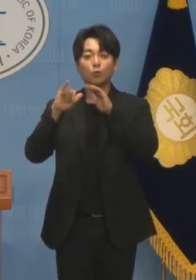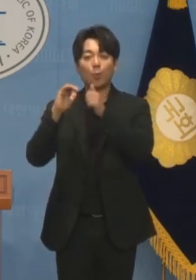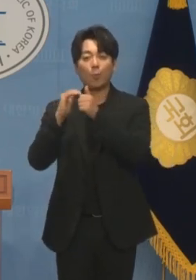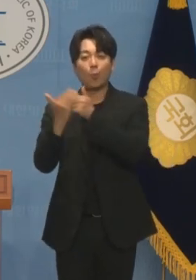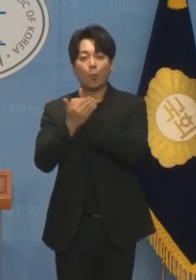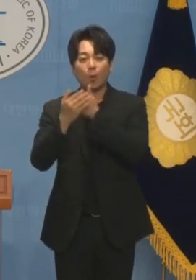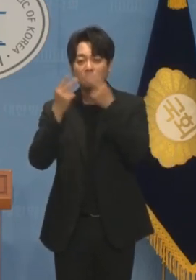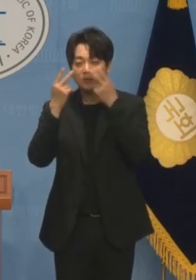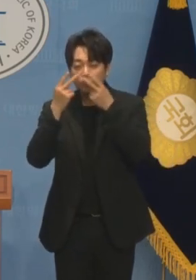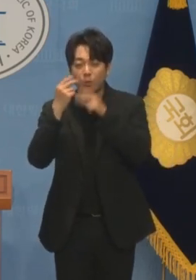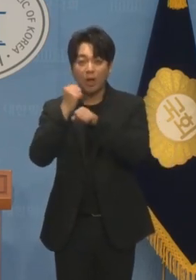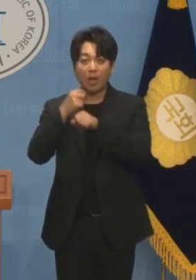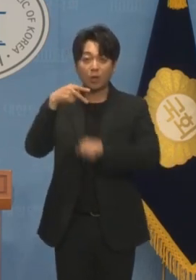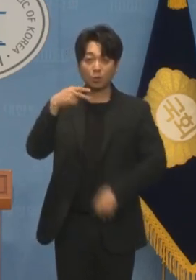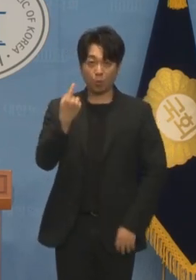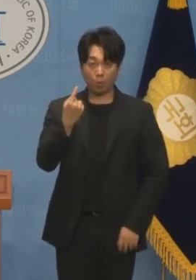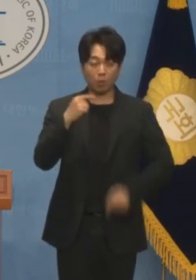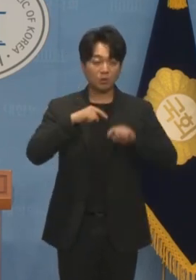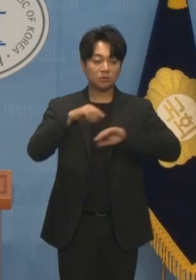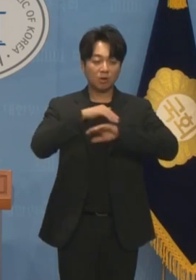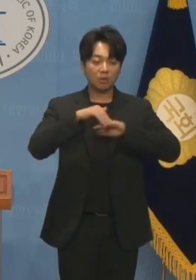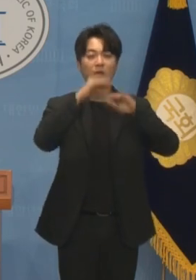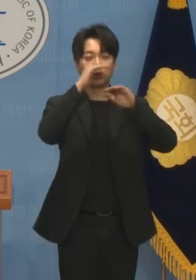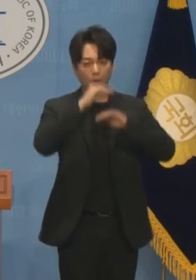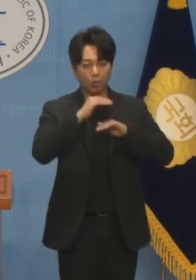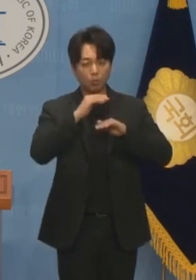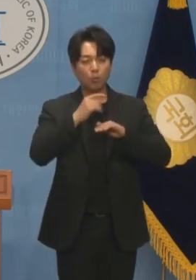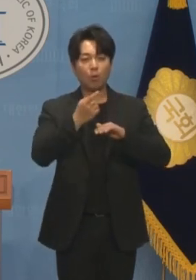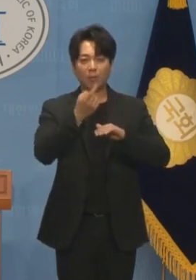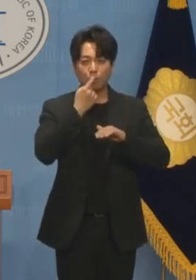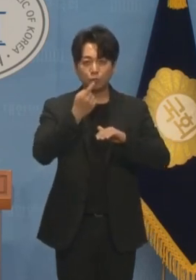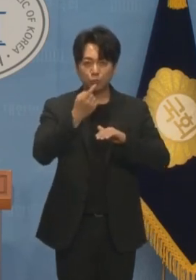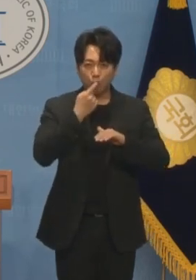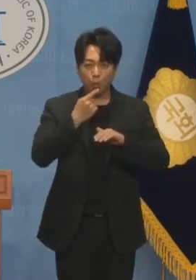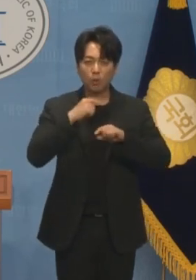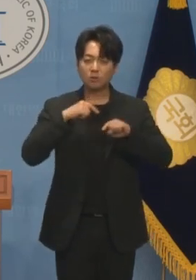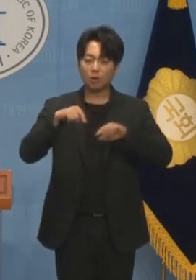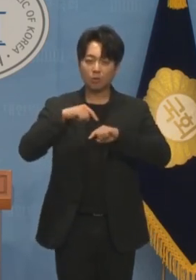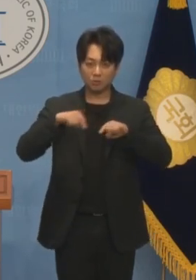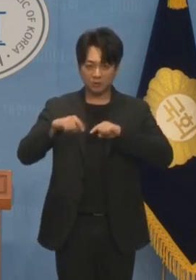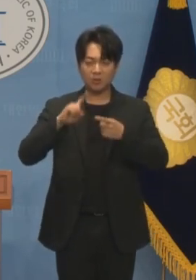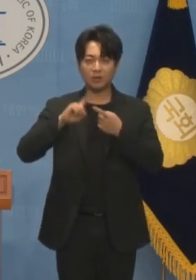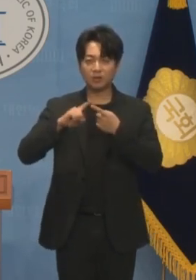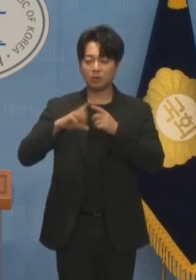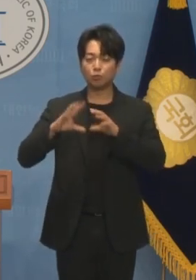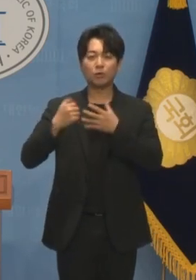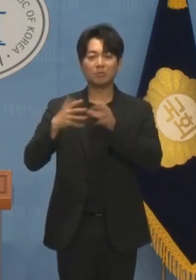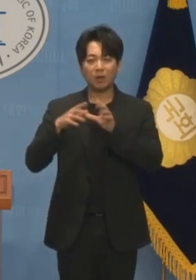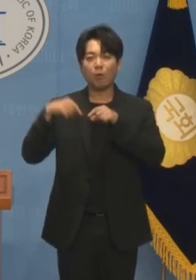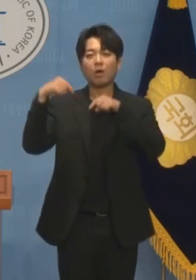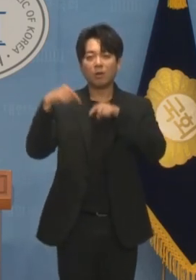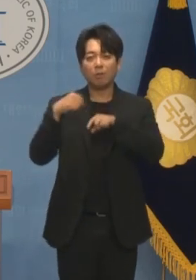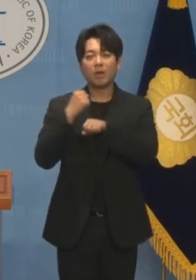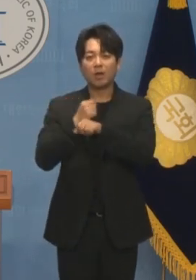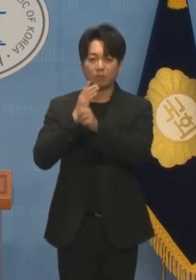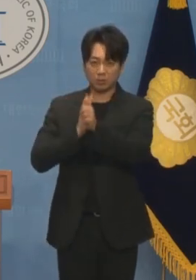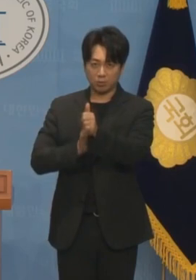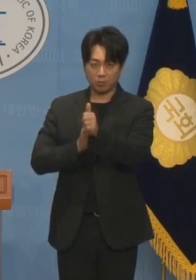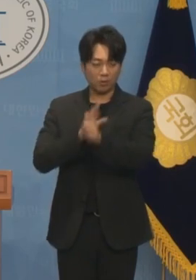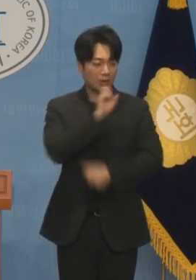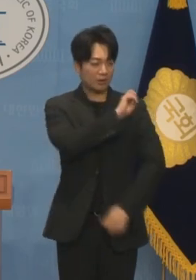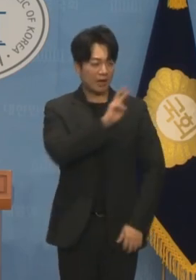정책 보고도 챙기고 당정 협의하는 신이라도 하 여당에게 야당과 싸울